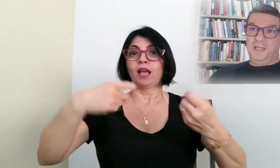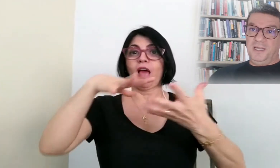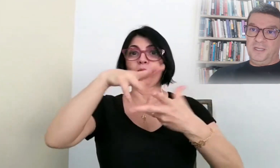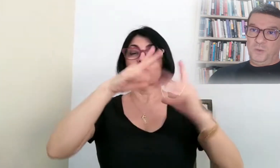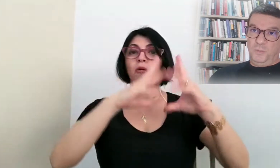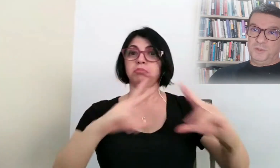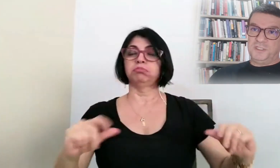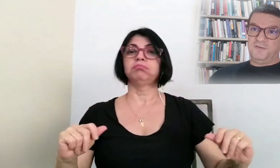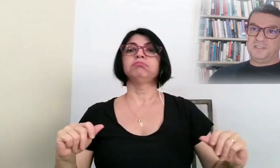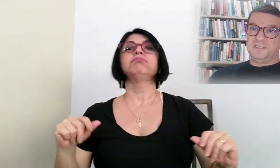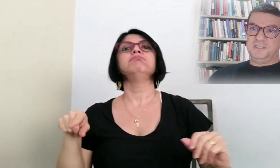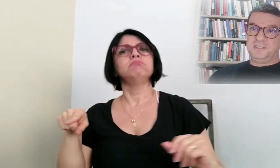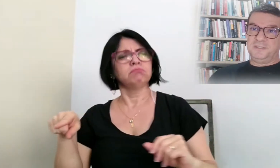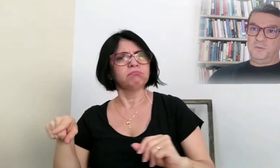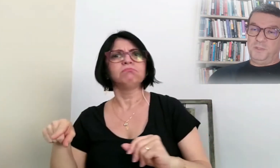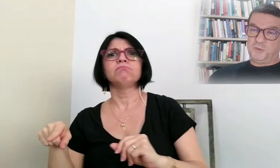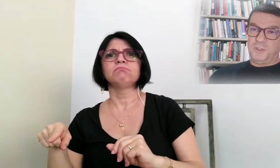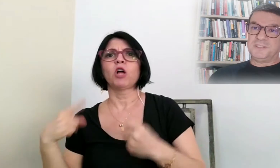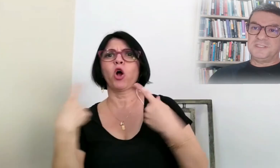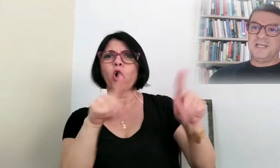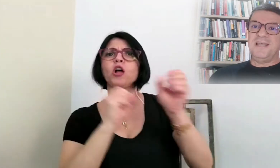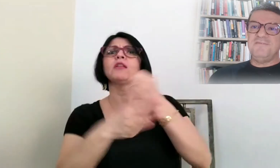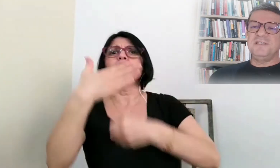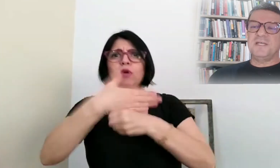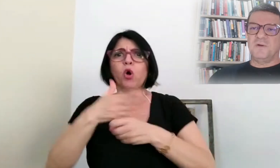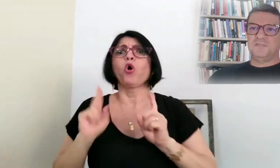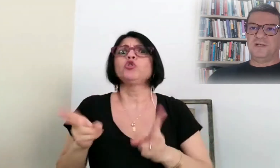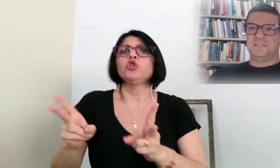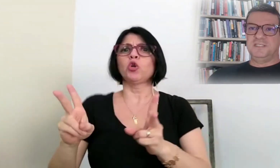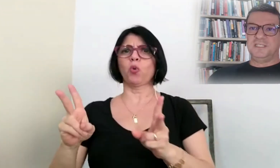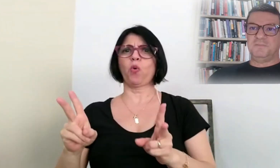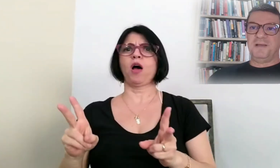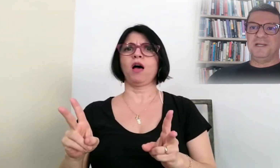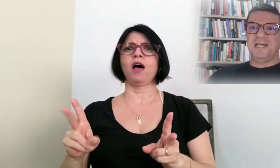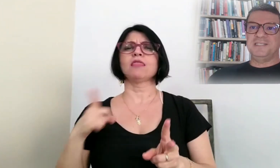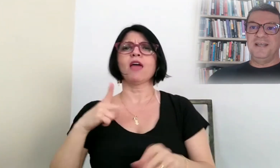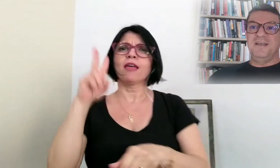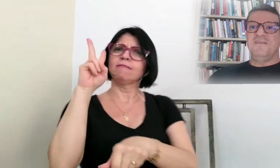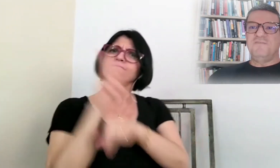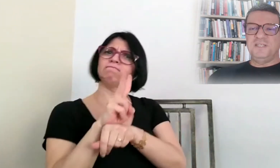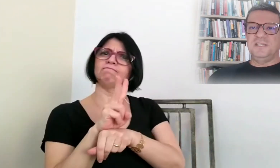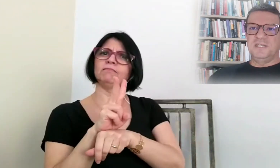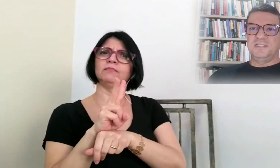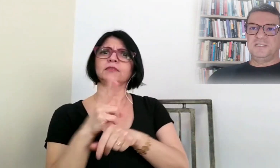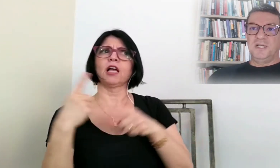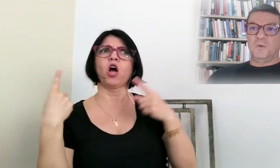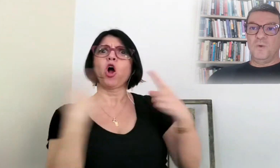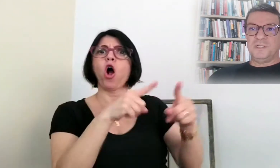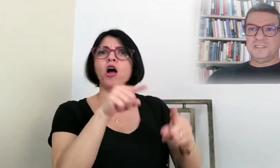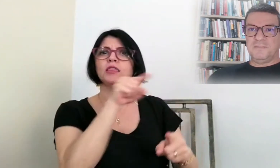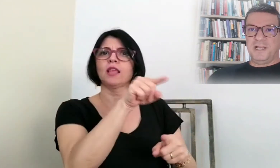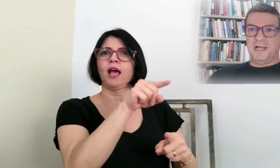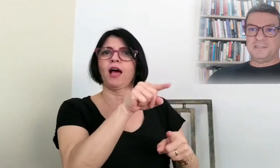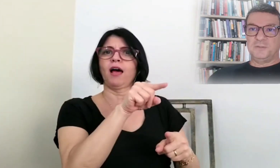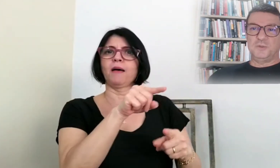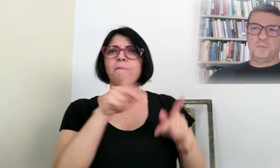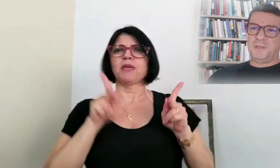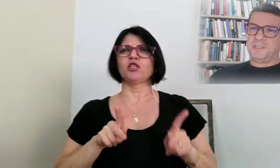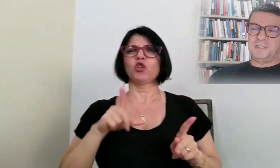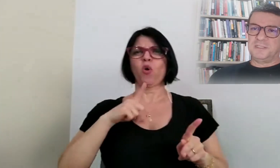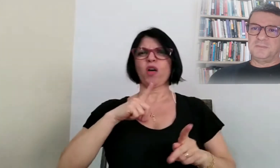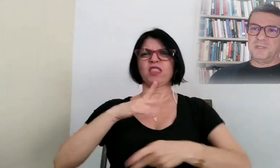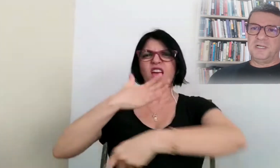porque grupos antifascistas ou pessoas que se reivindicam antifascistas permanecem vigilantes contra as ameaças